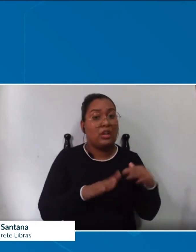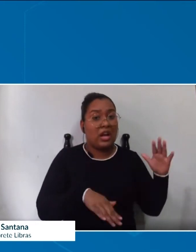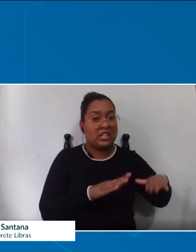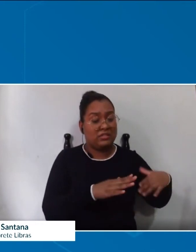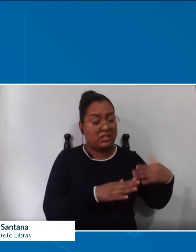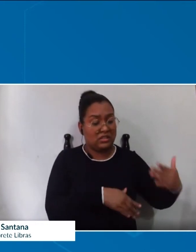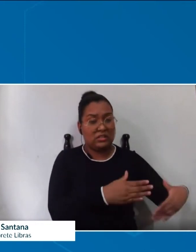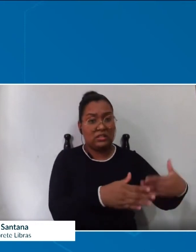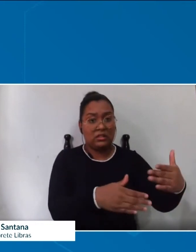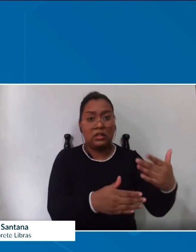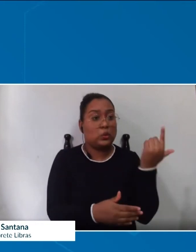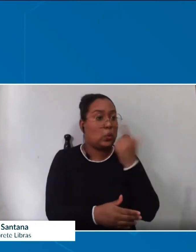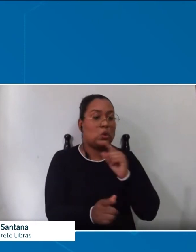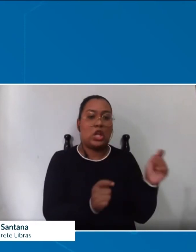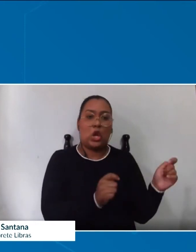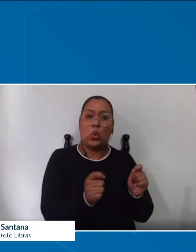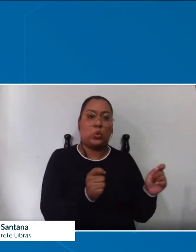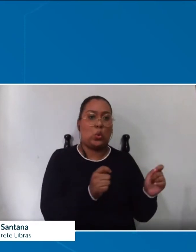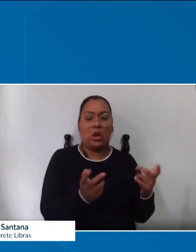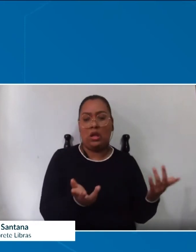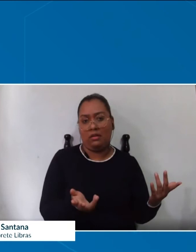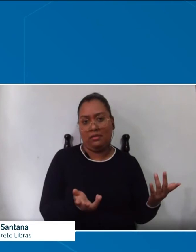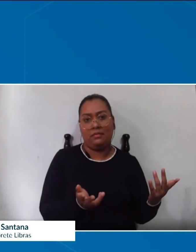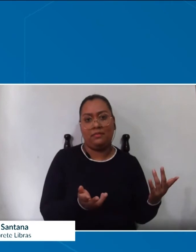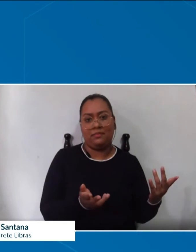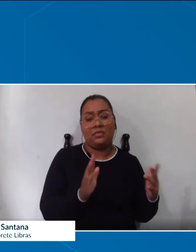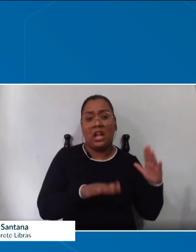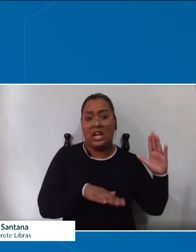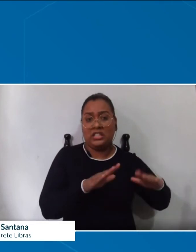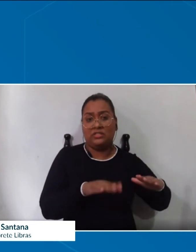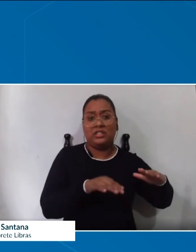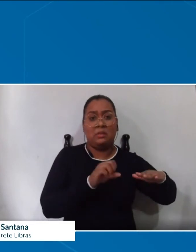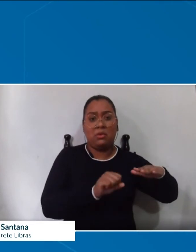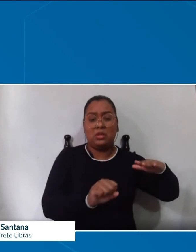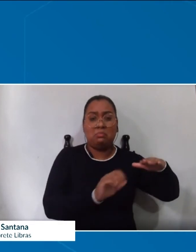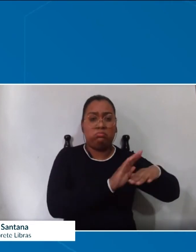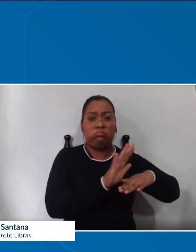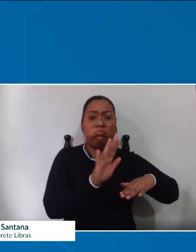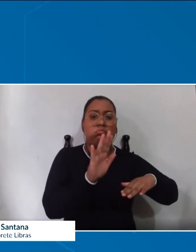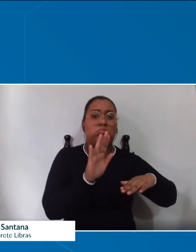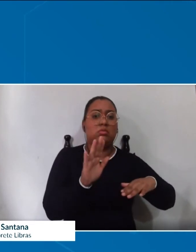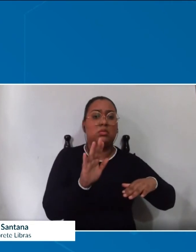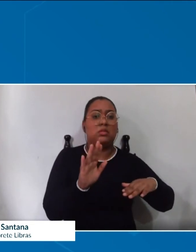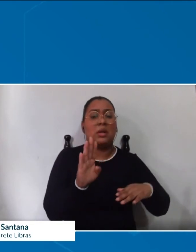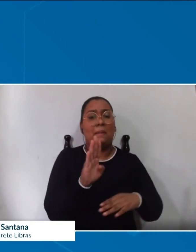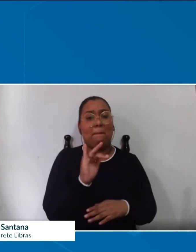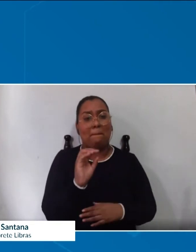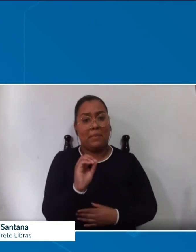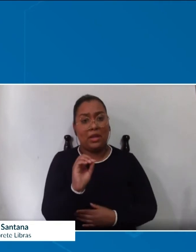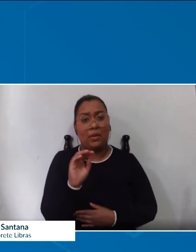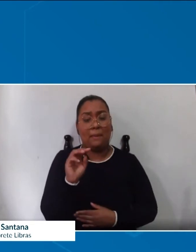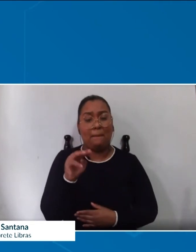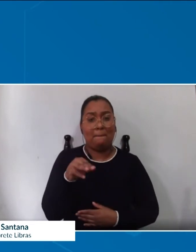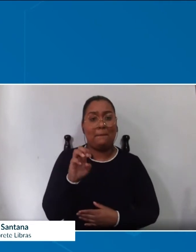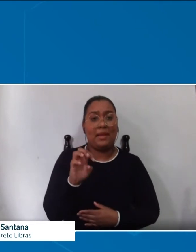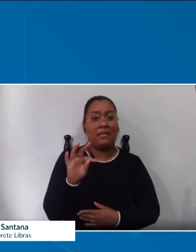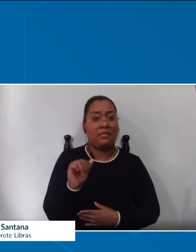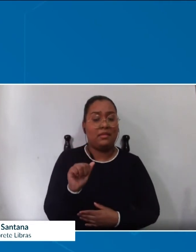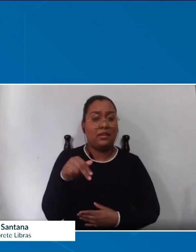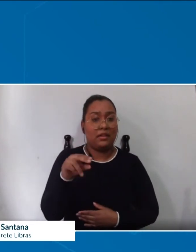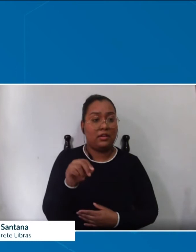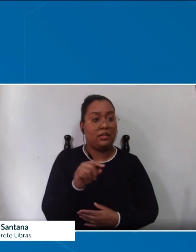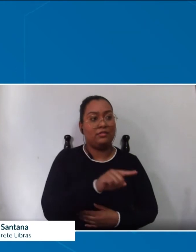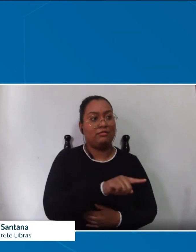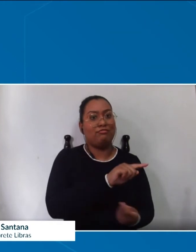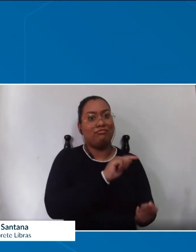você não consegue controlar e você pode produzir o biogás, pode produzir o biometano, que você pode utilizar